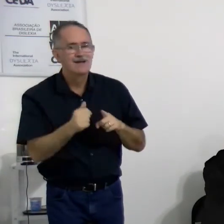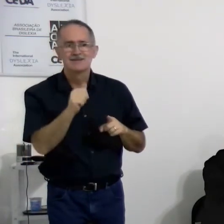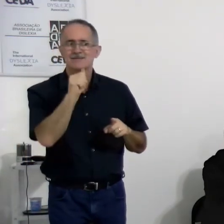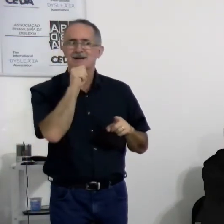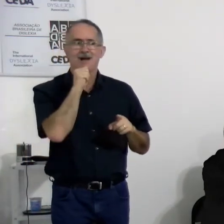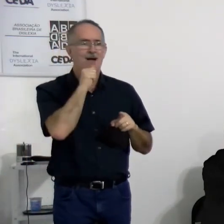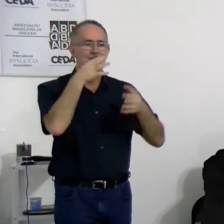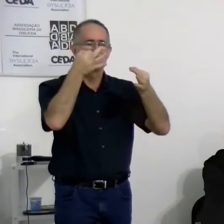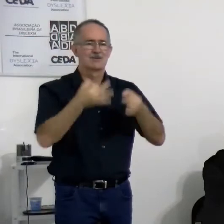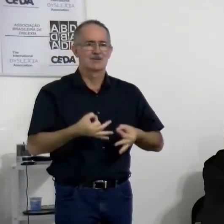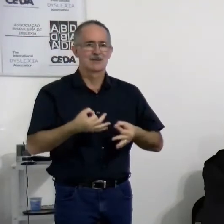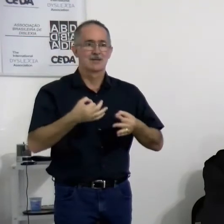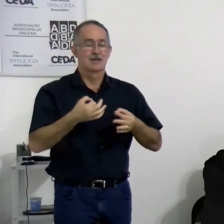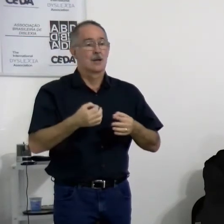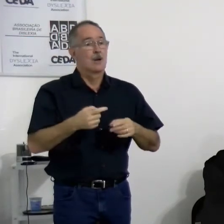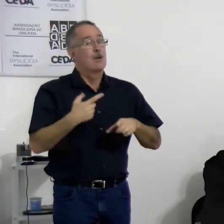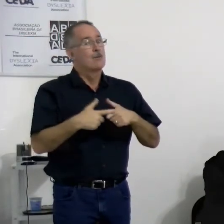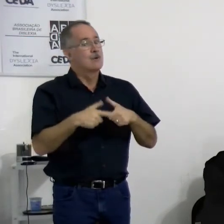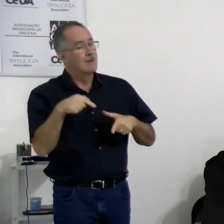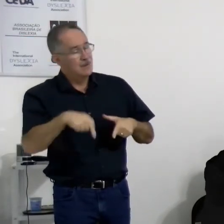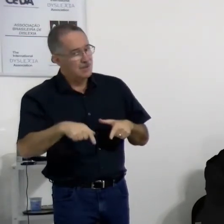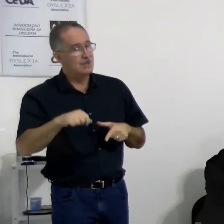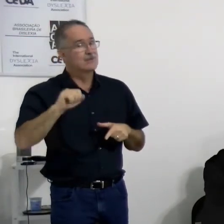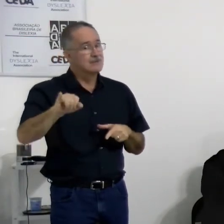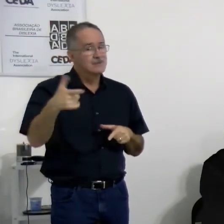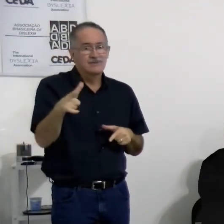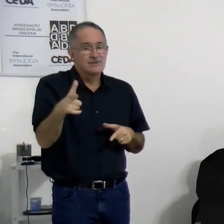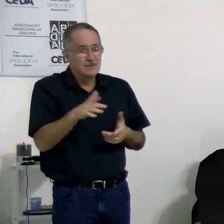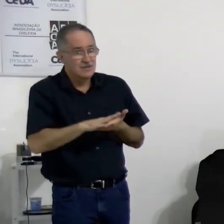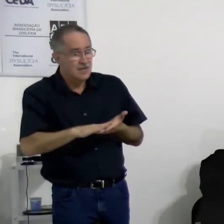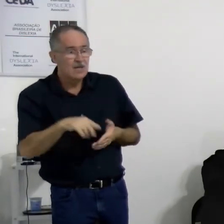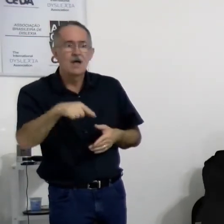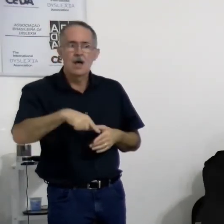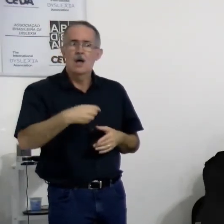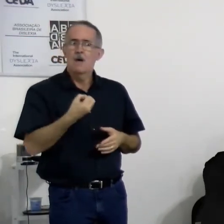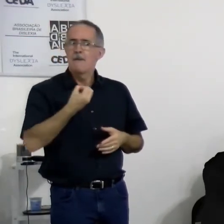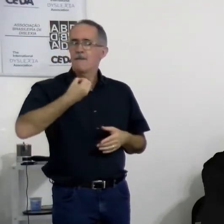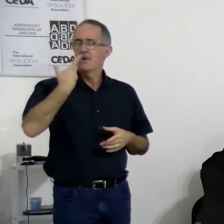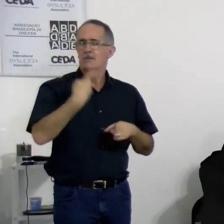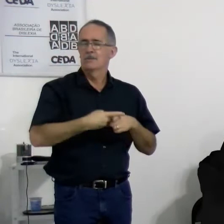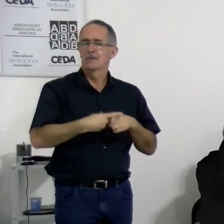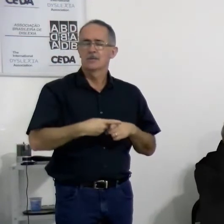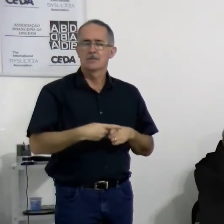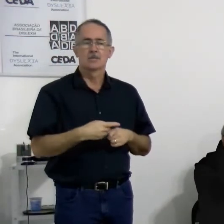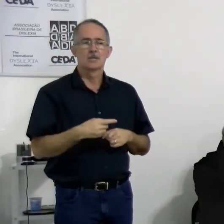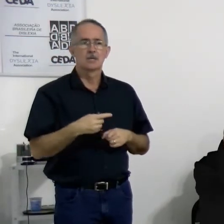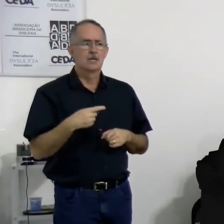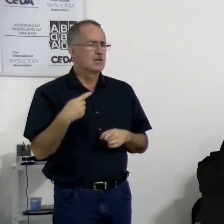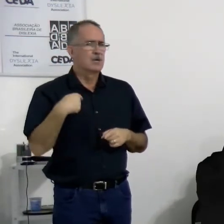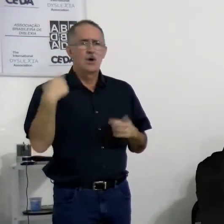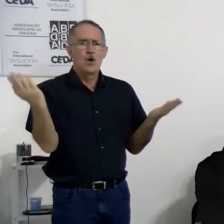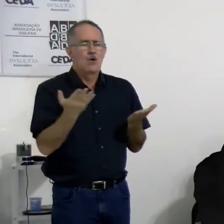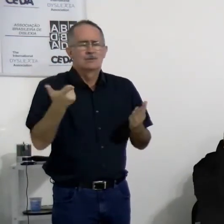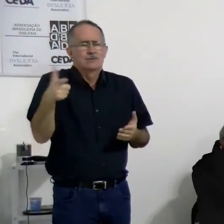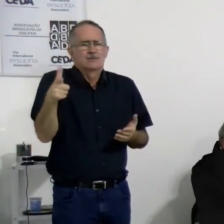A questão é que quem não tem cão caça com gato. Então, para nós, para mim tá ótimo. Ill. So, because we have nothing in